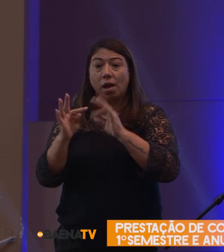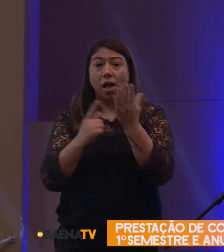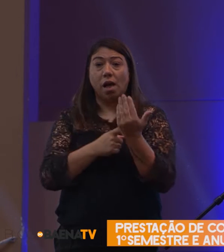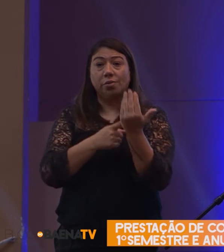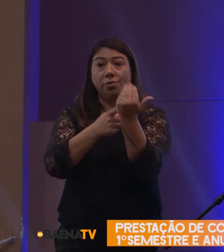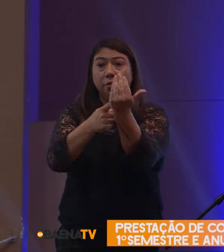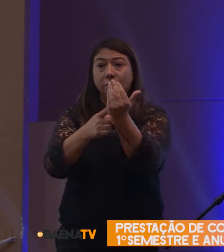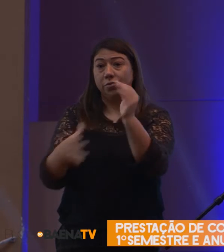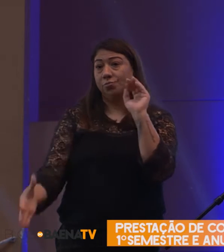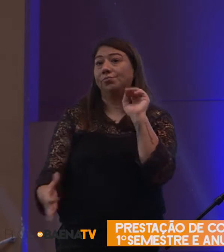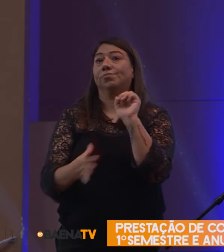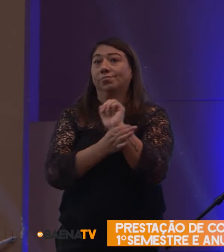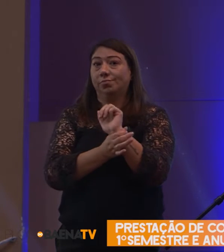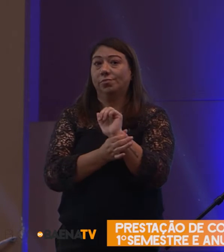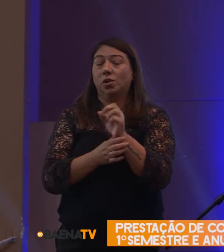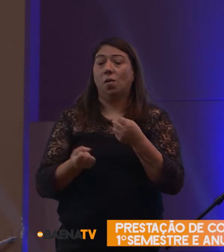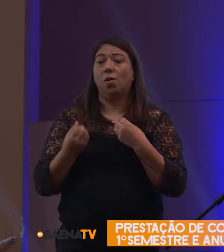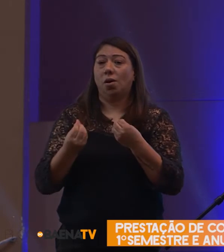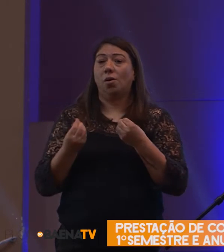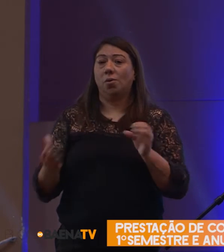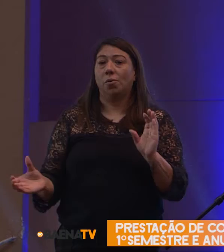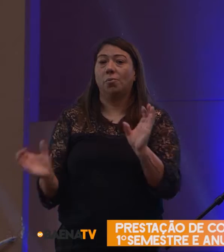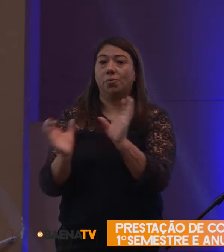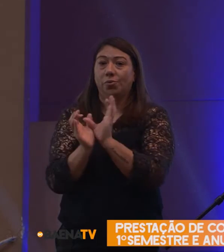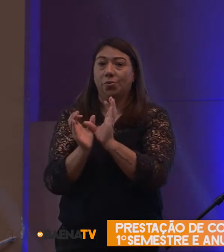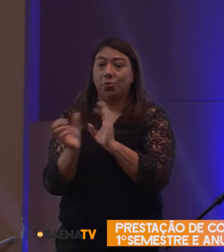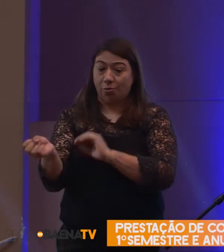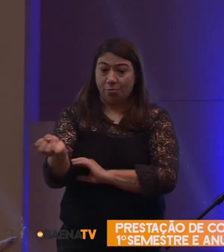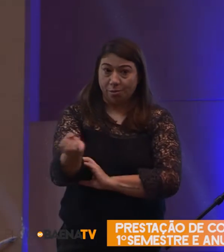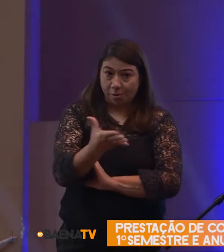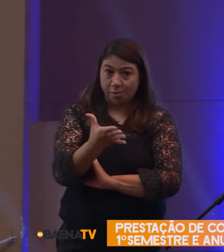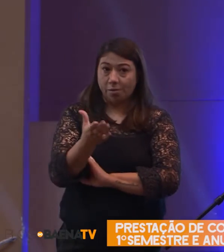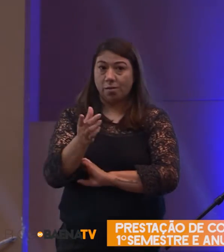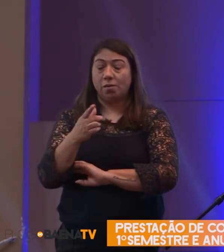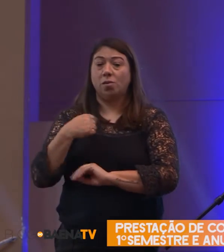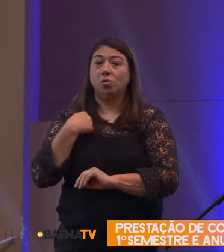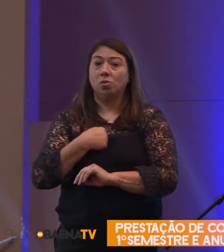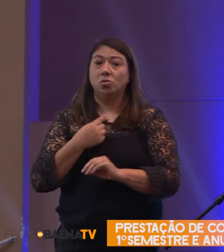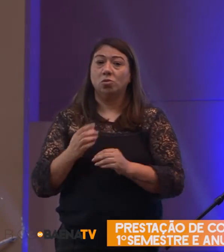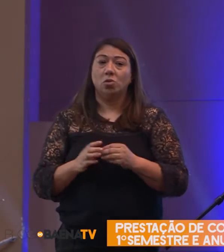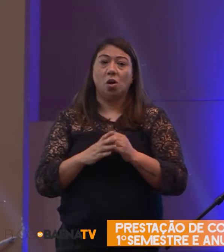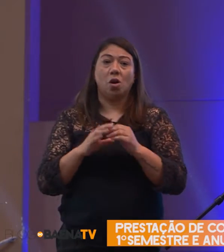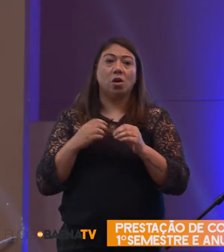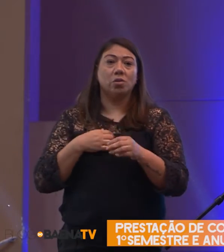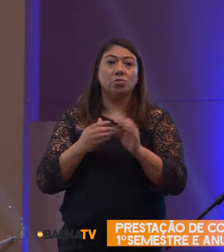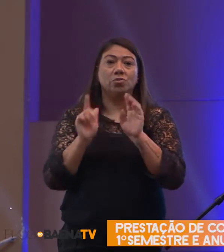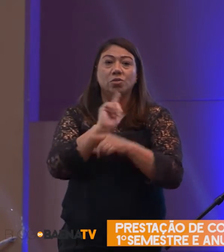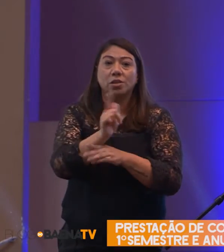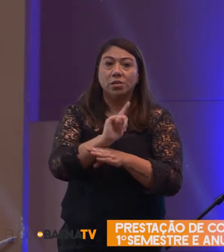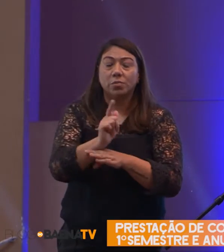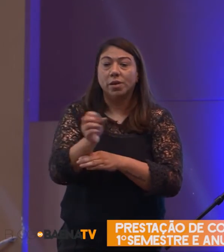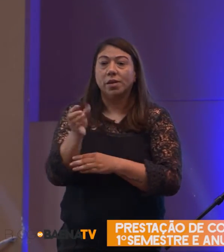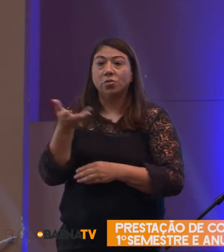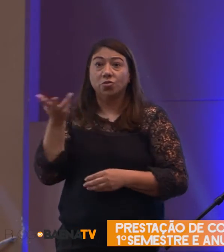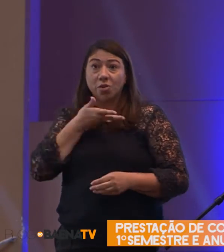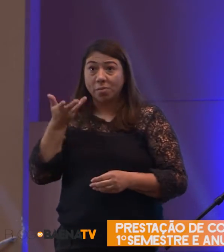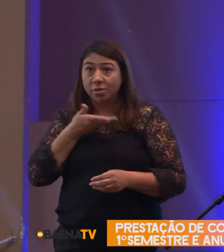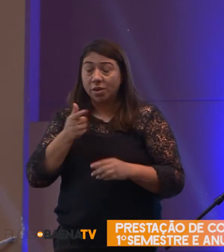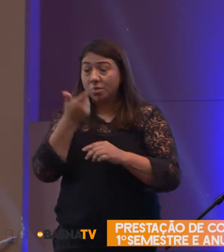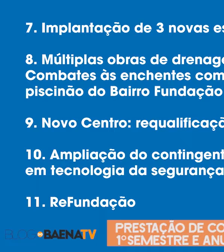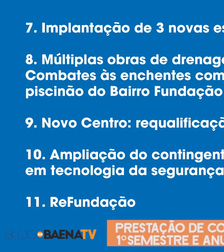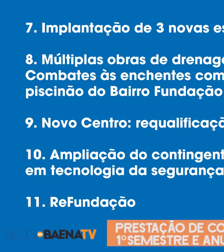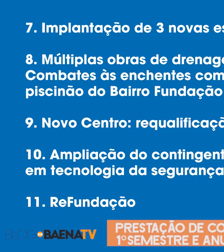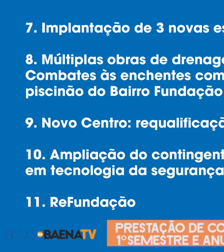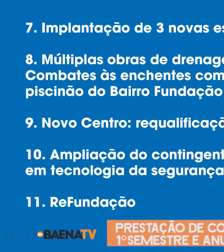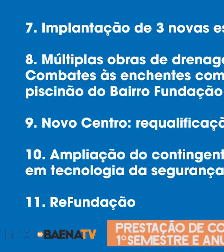como uma parte da frota renovada da Guarda Municipal, o nosso Centro de Gerenciamento de Emergências e outras ações. E a